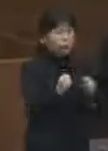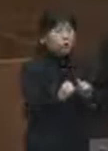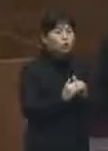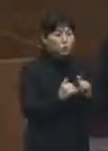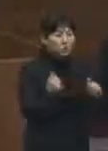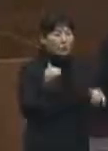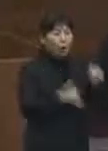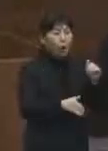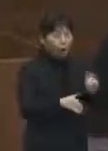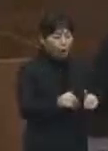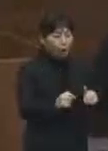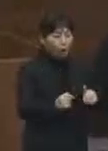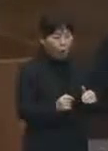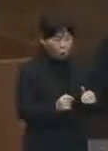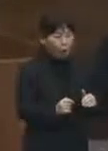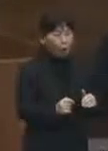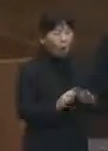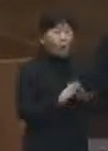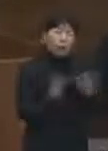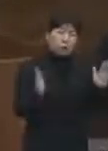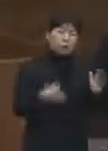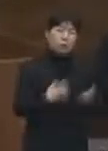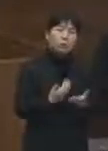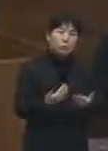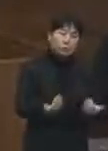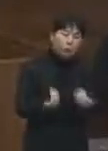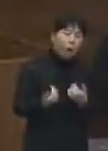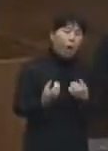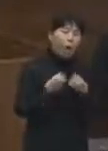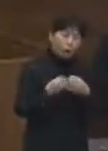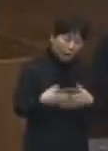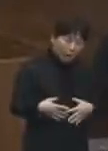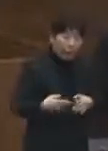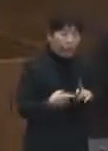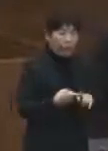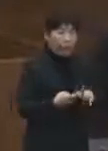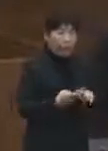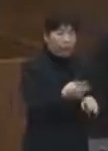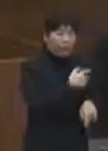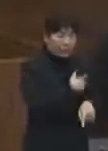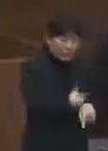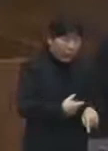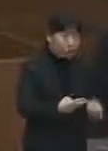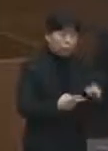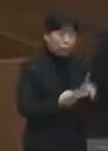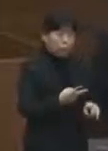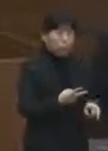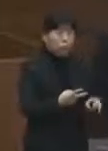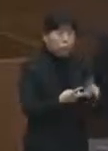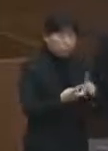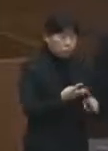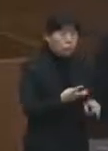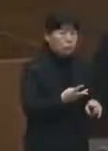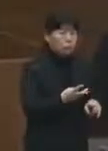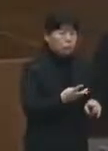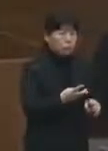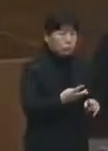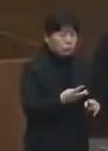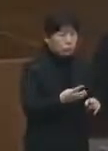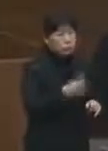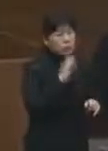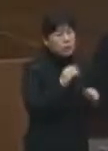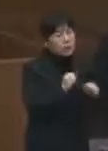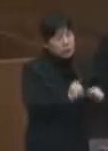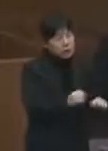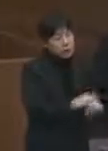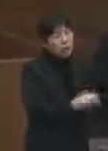件、請求手続き、投票に付すべき事項、投票の資格要件、実施に関する手続